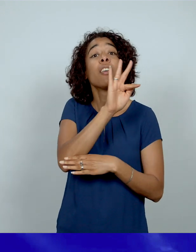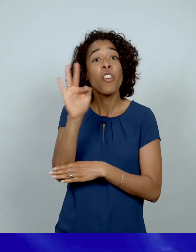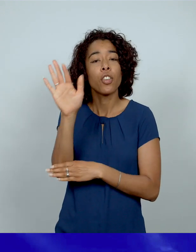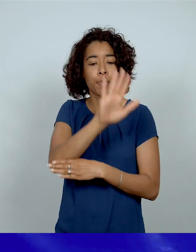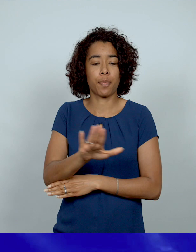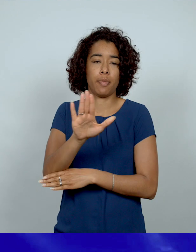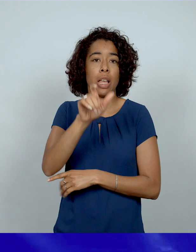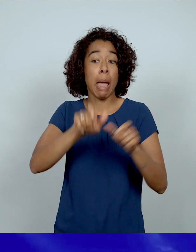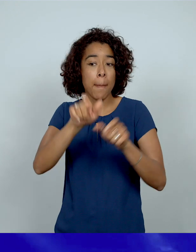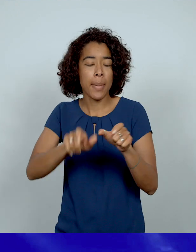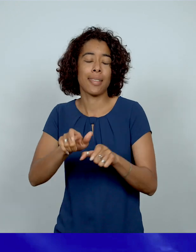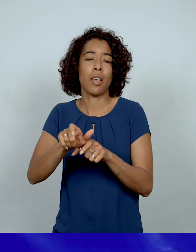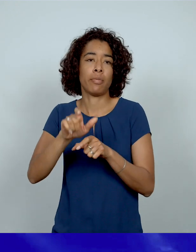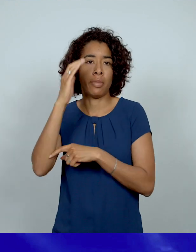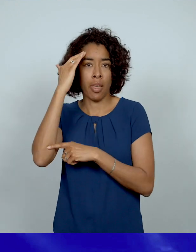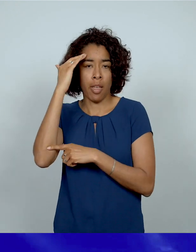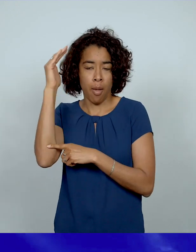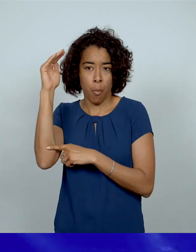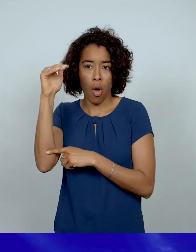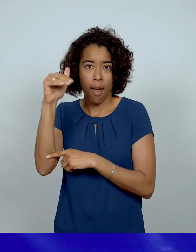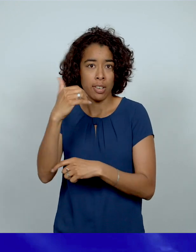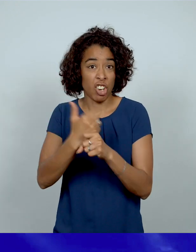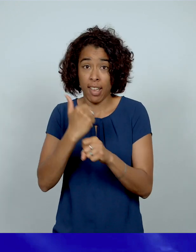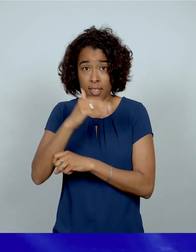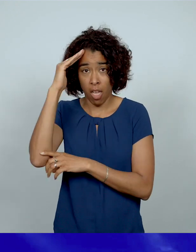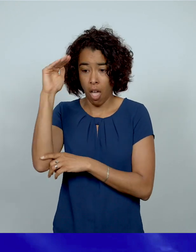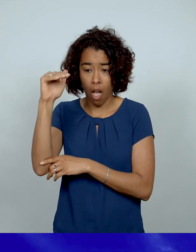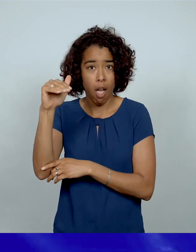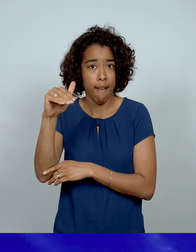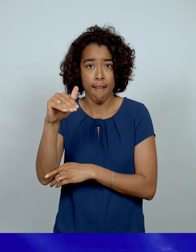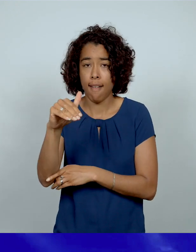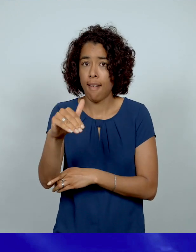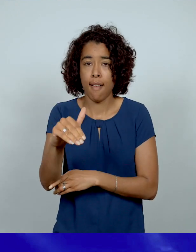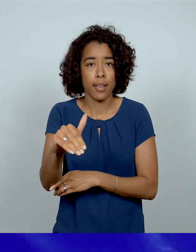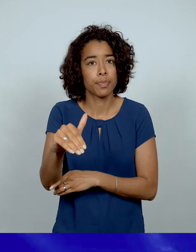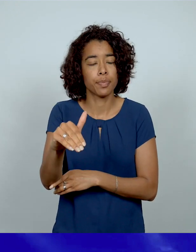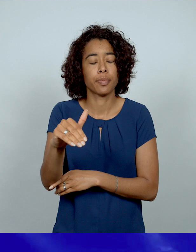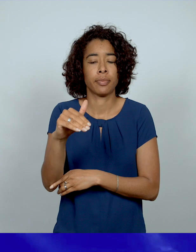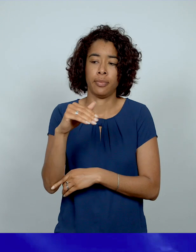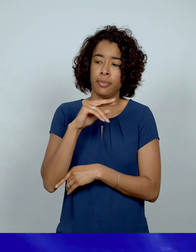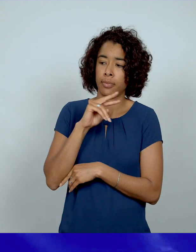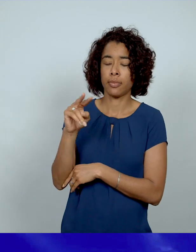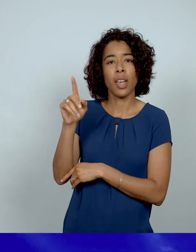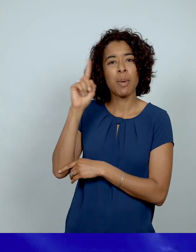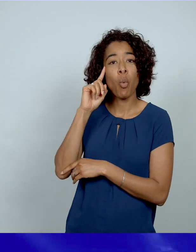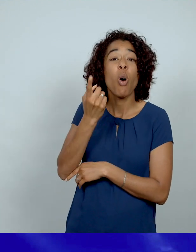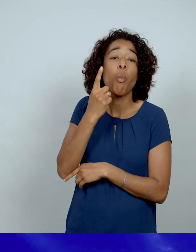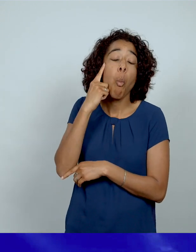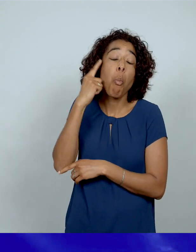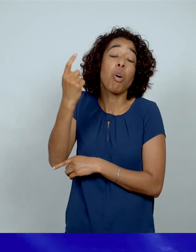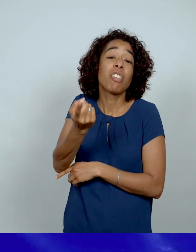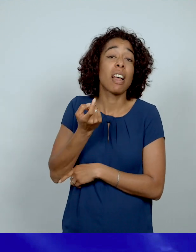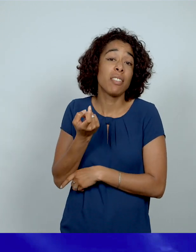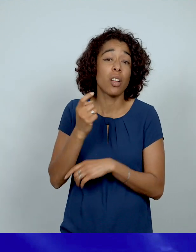que le moral des Français, chaque année, est de plus en plus en berne, il baisse. Et souvent, on dit que c'est à cause du